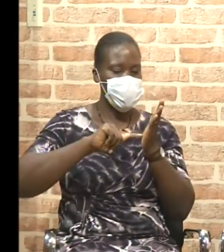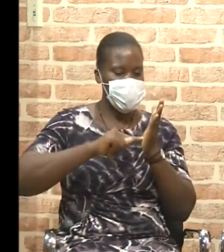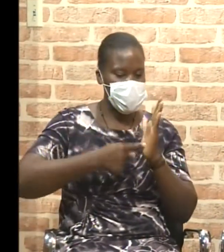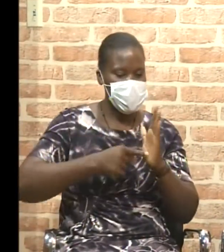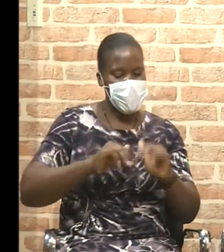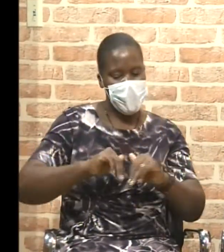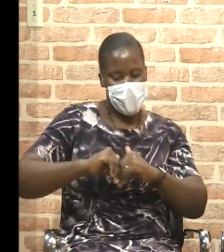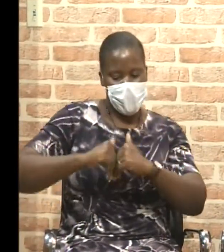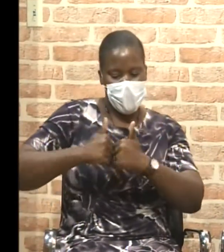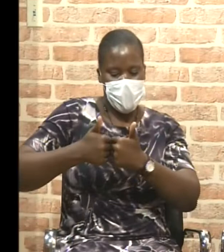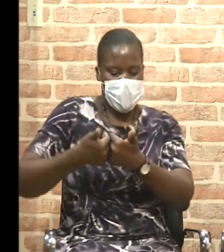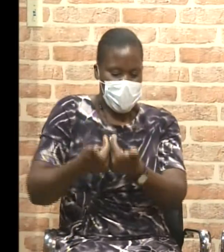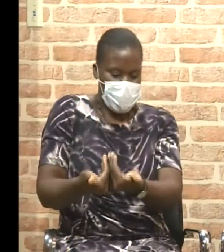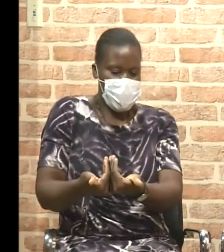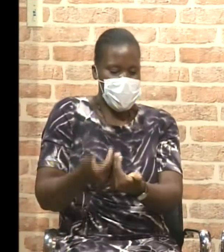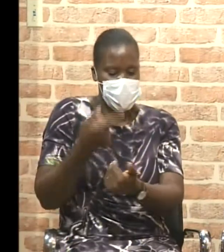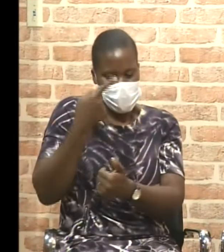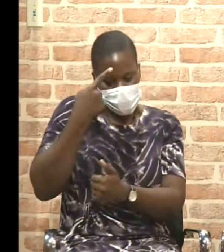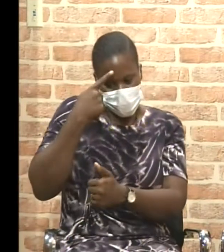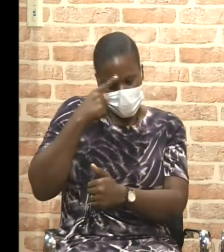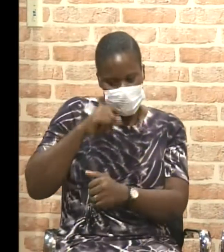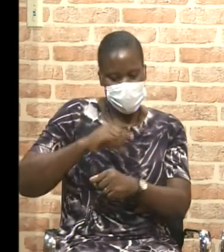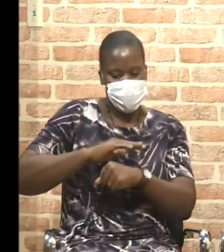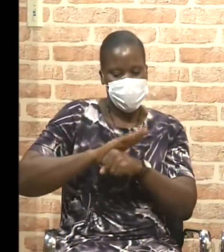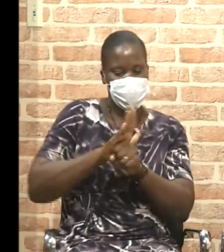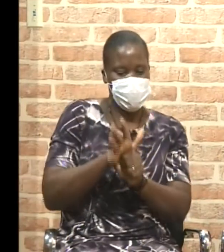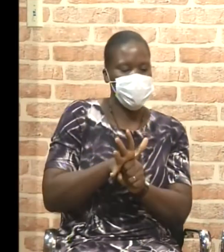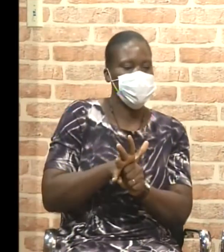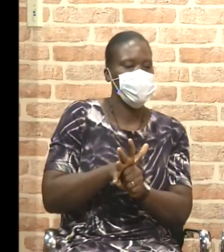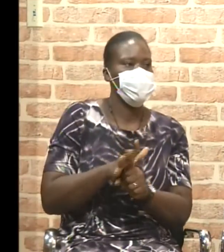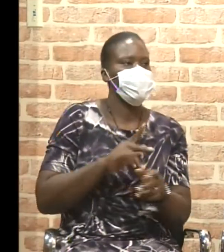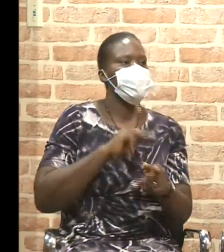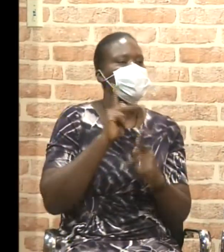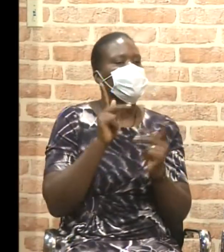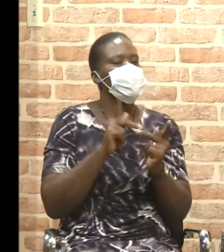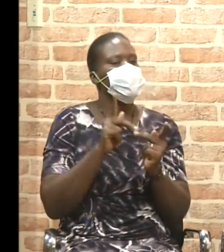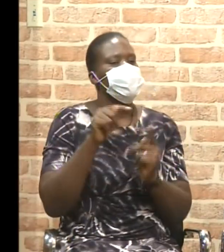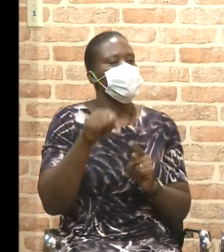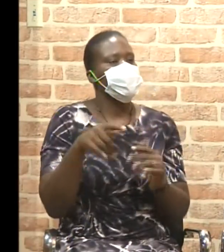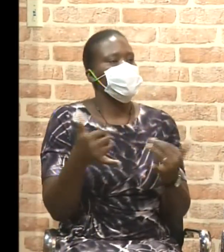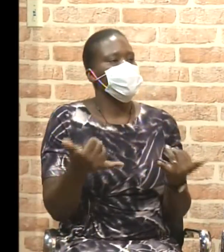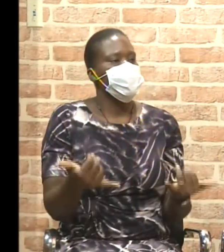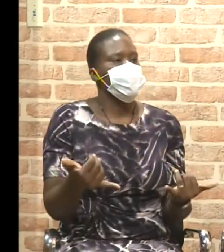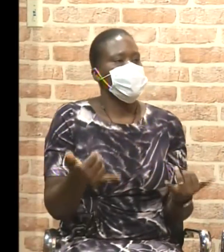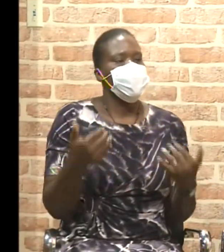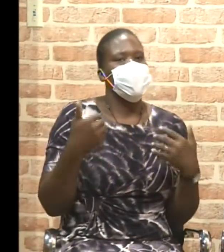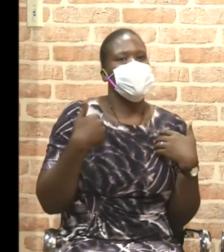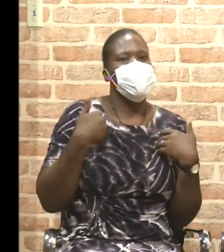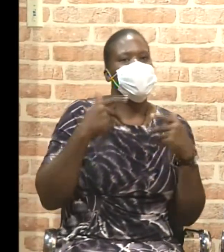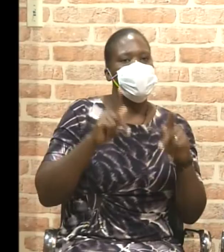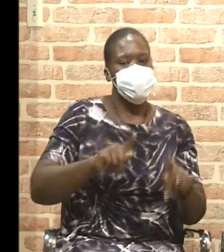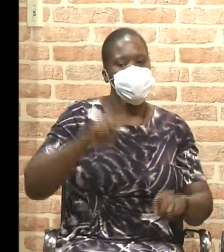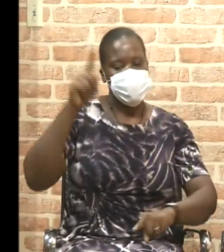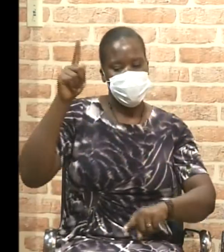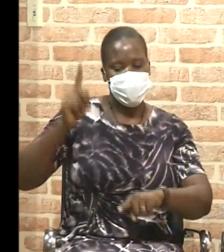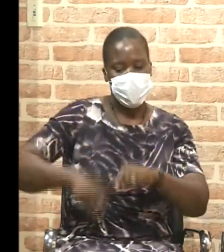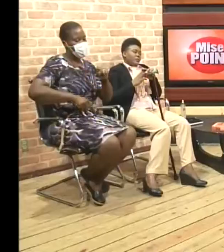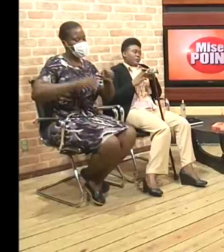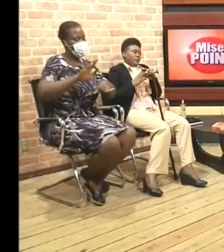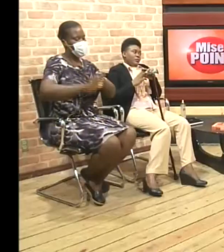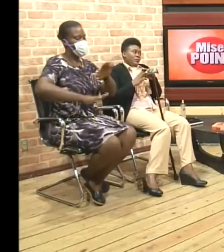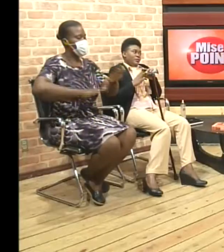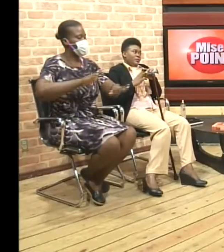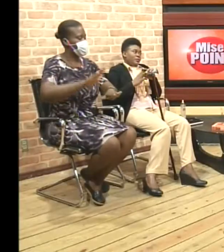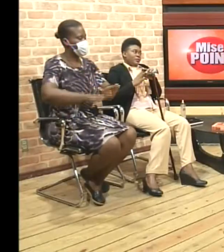qui gens pour que yo même yo aborder aspect ça. Parfait. Là maintenant, il y a des gens qui pas qu'à déplacer par rapport avec handicap